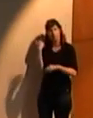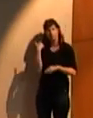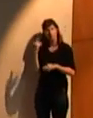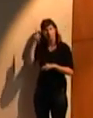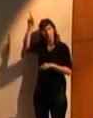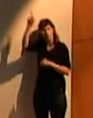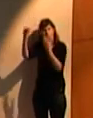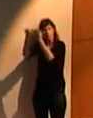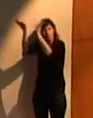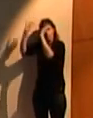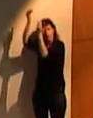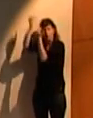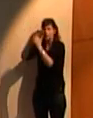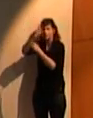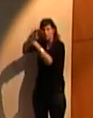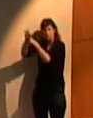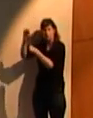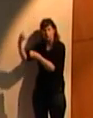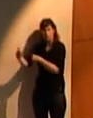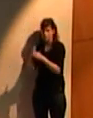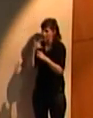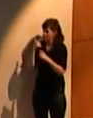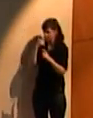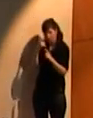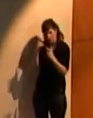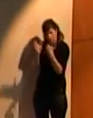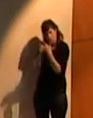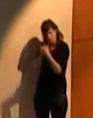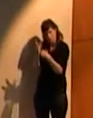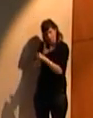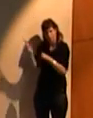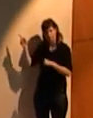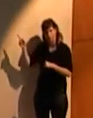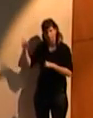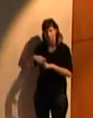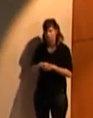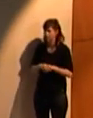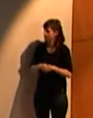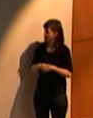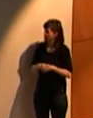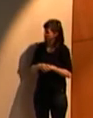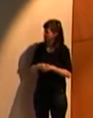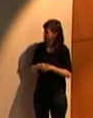la conférence, on est assez proche de ces dessins.